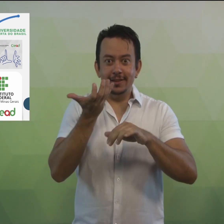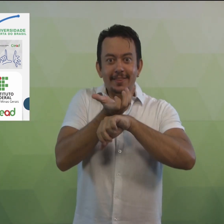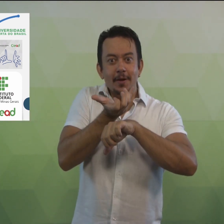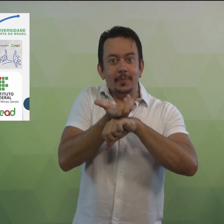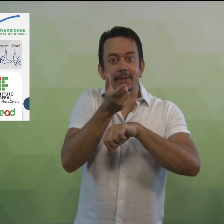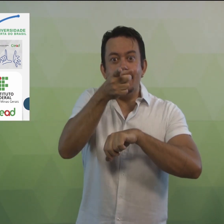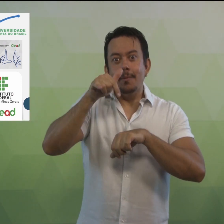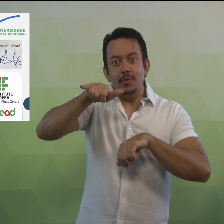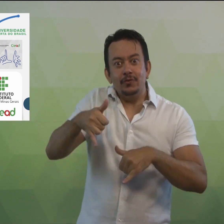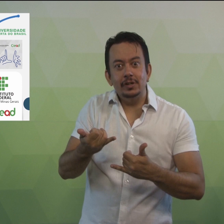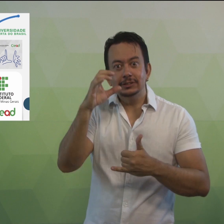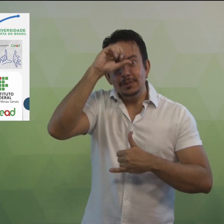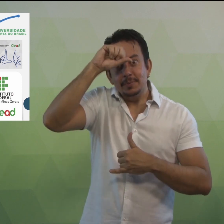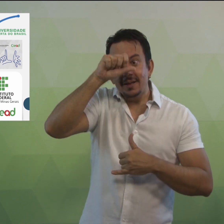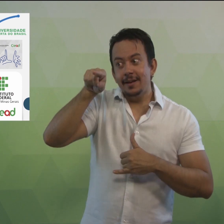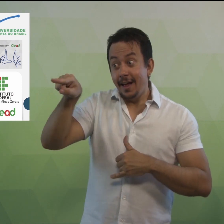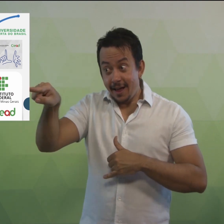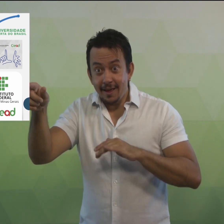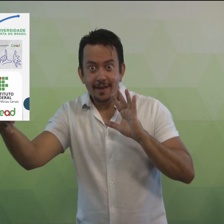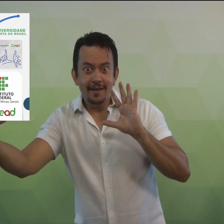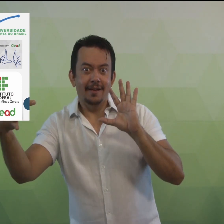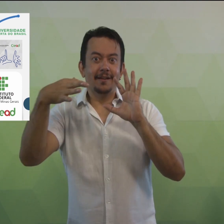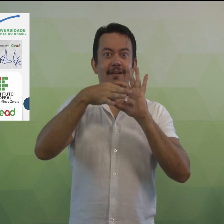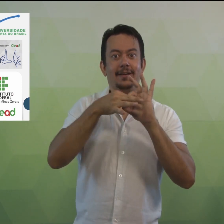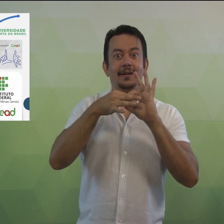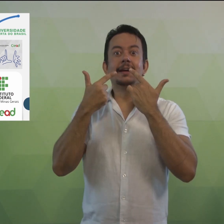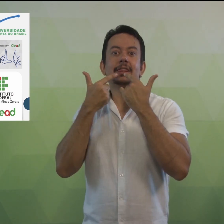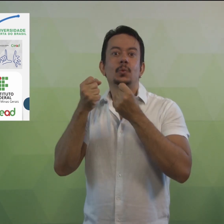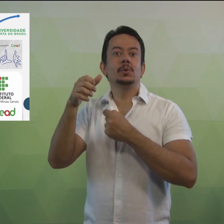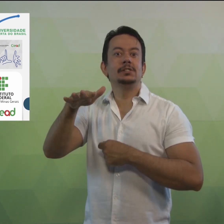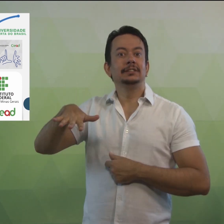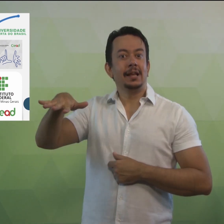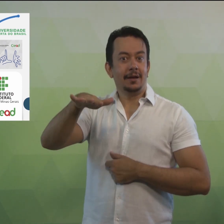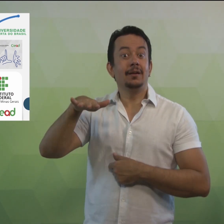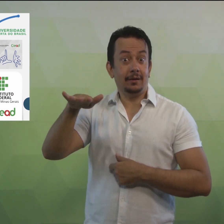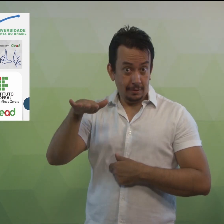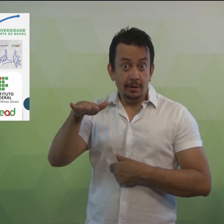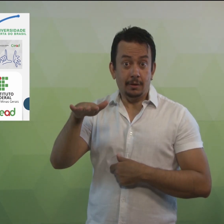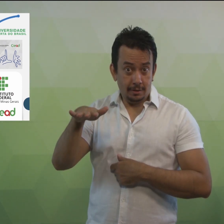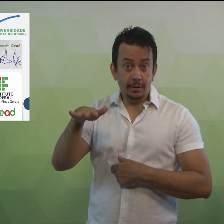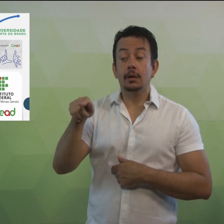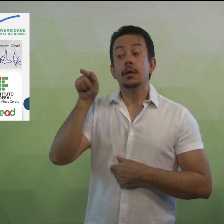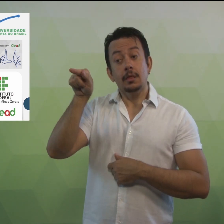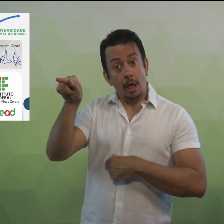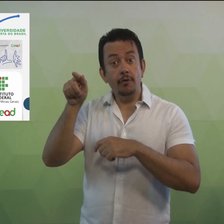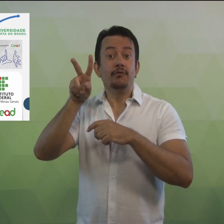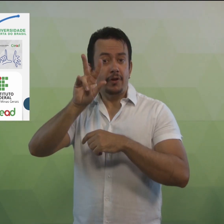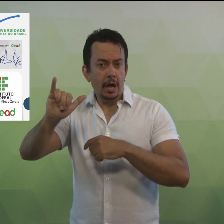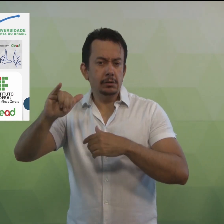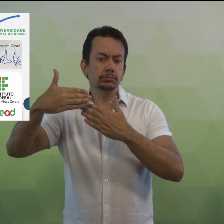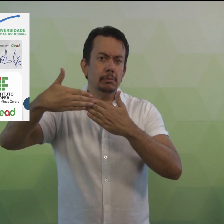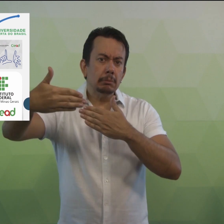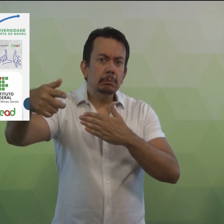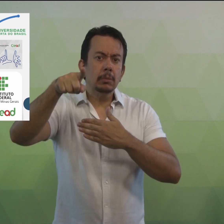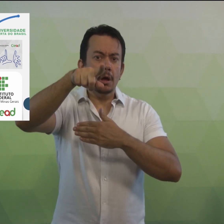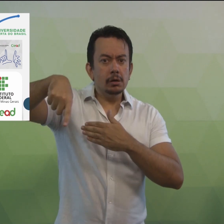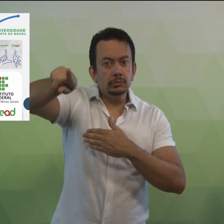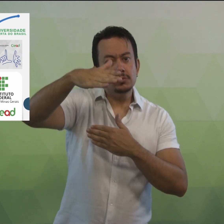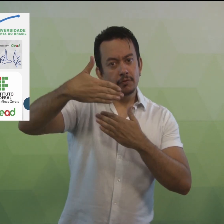vai estar acrescentando nessa disciplina, e as informações que ele passar para vocês também vai contribuir para o aprendizado.